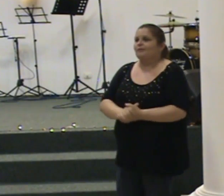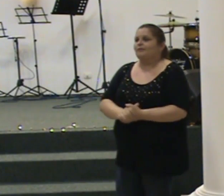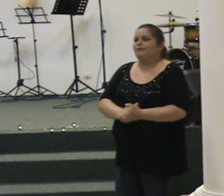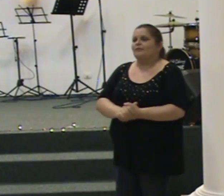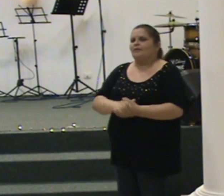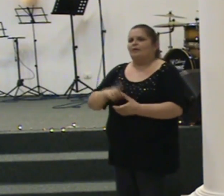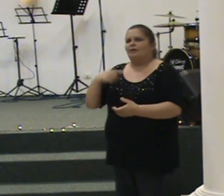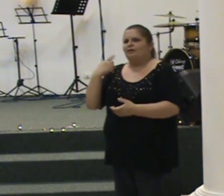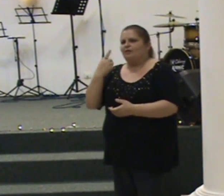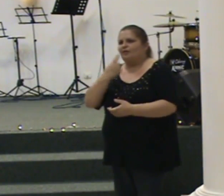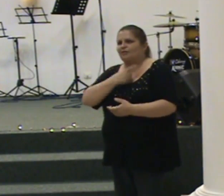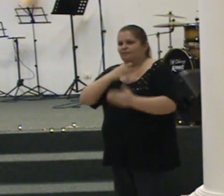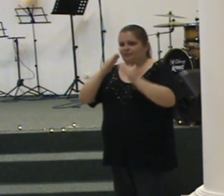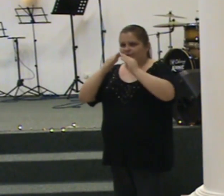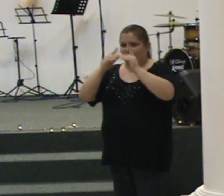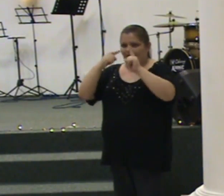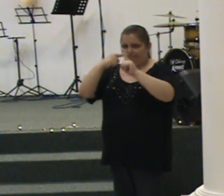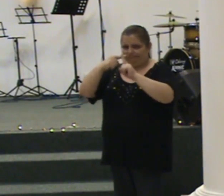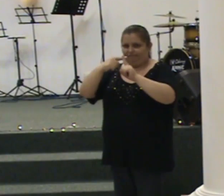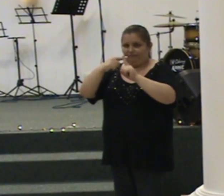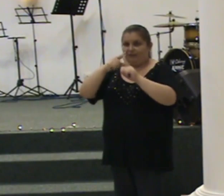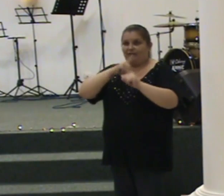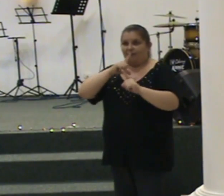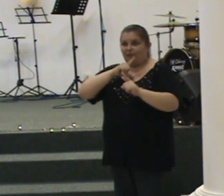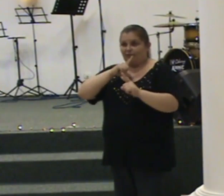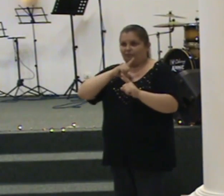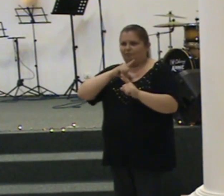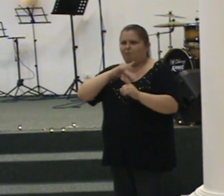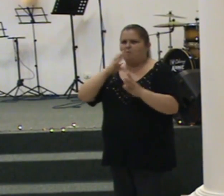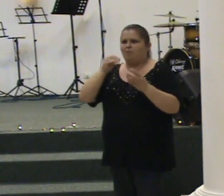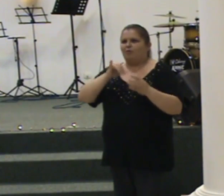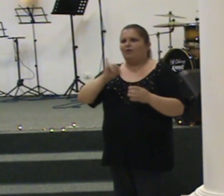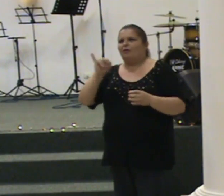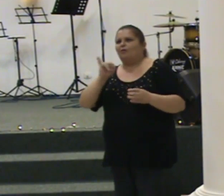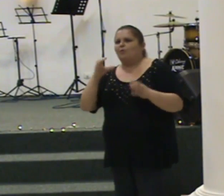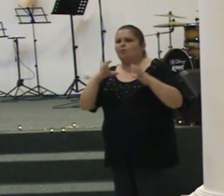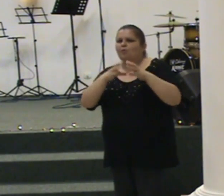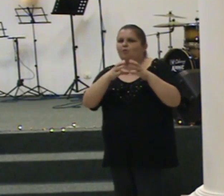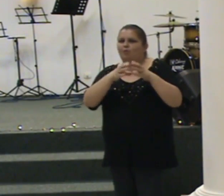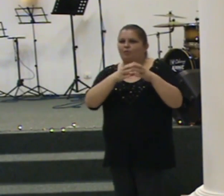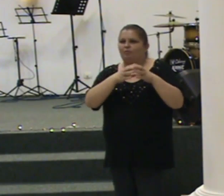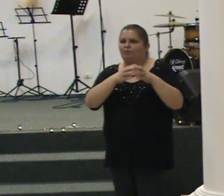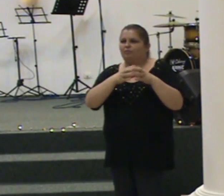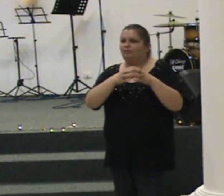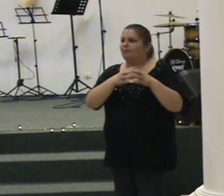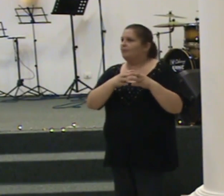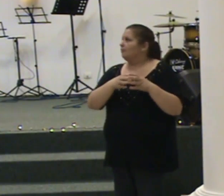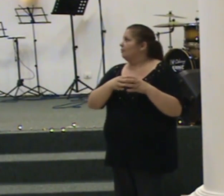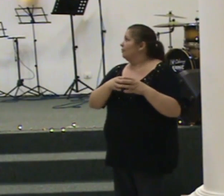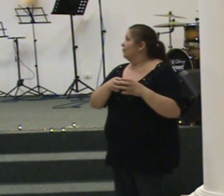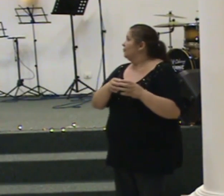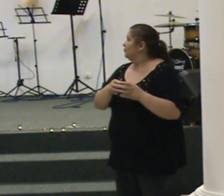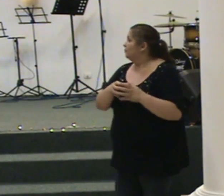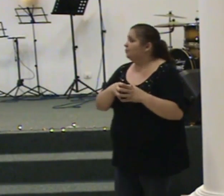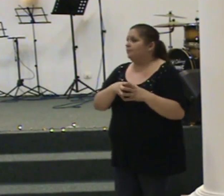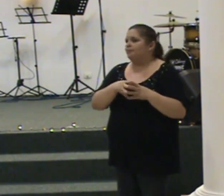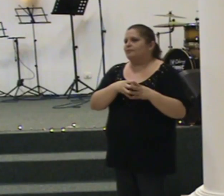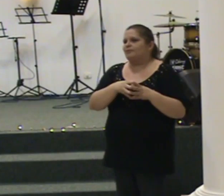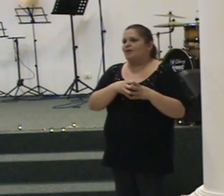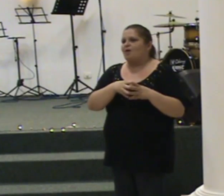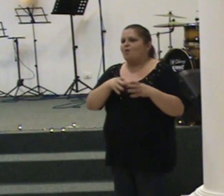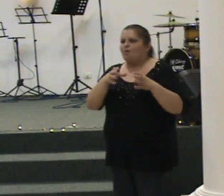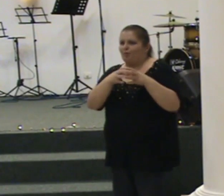Então, na nossa igreja, nós temos aqui os irmãos que participam de um grupo de WhatsApp, que quando um